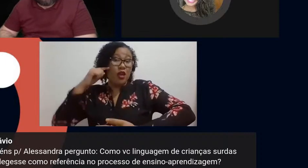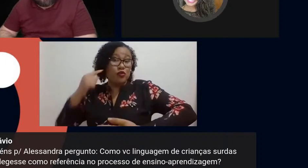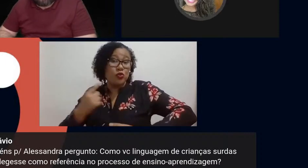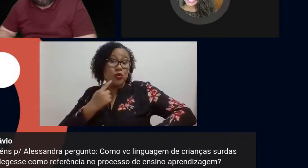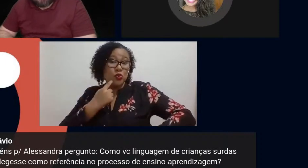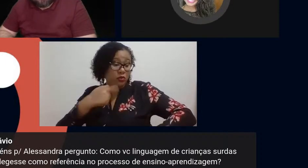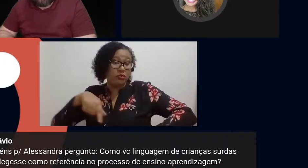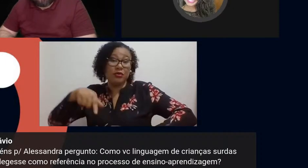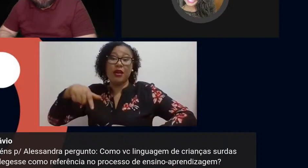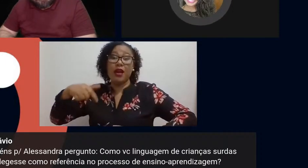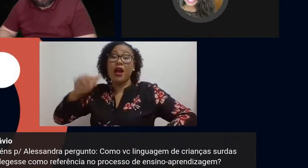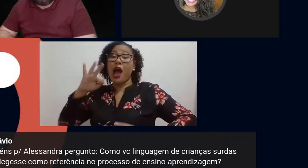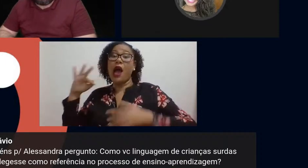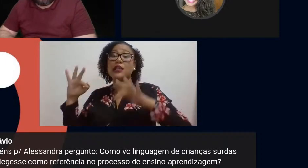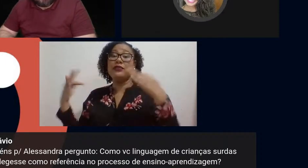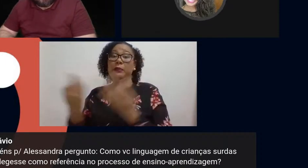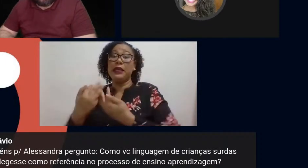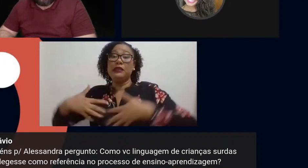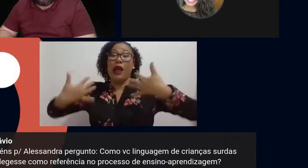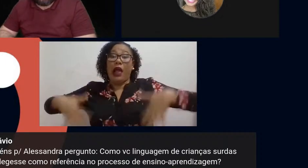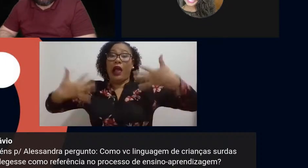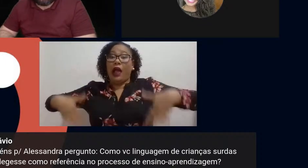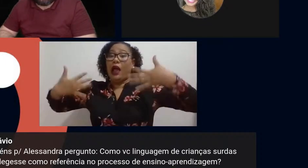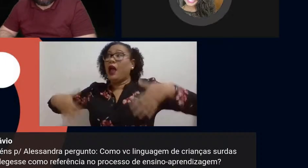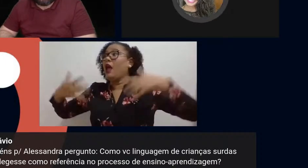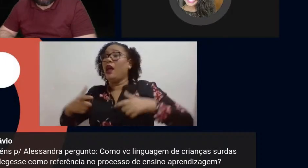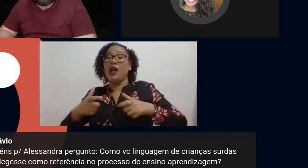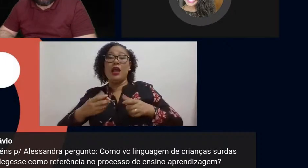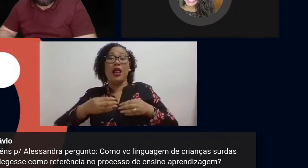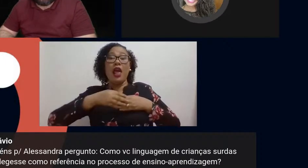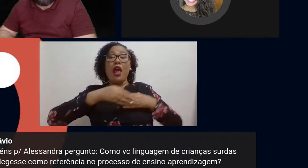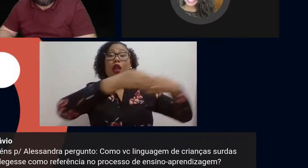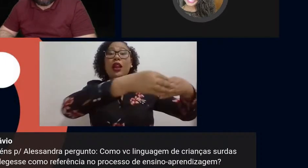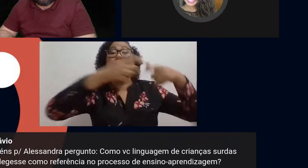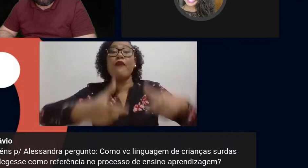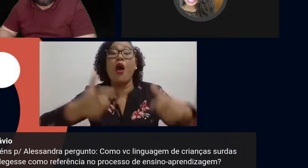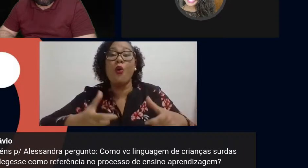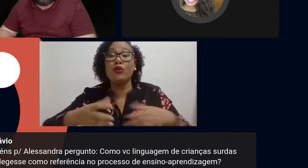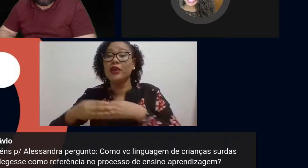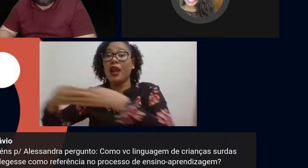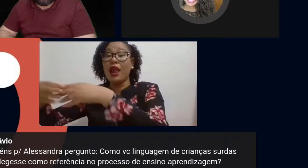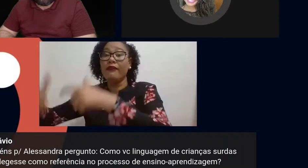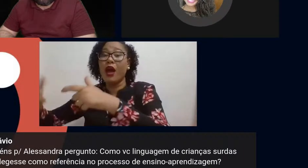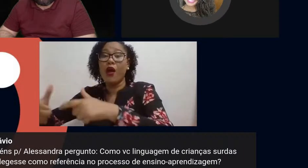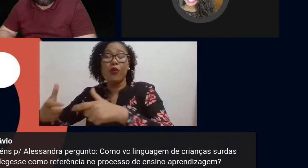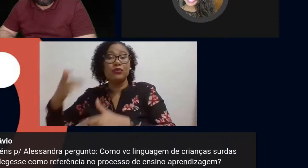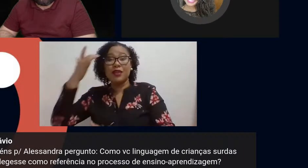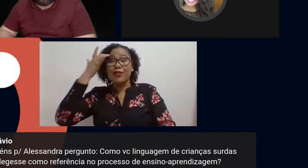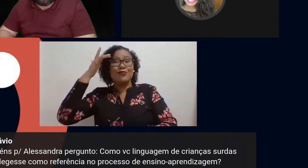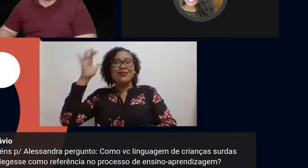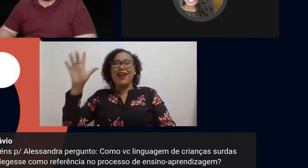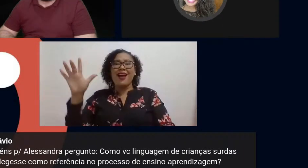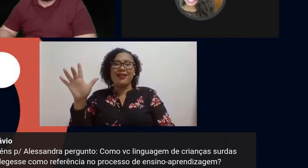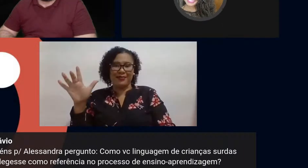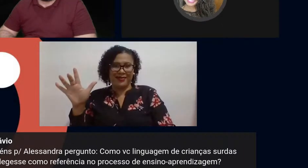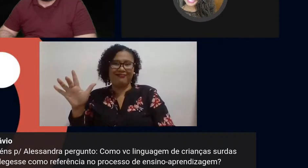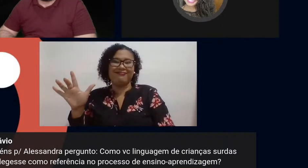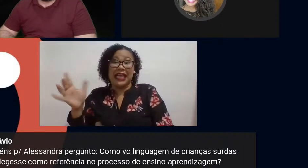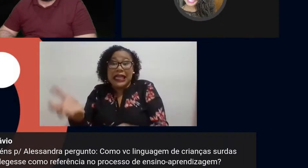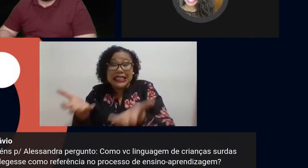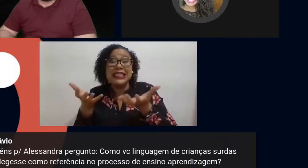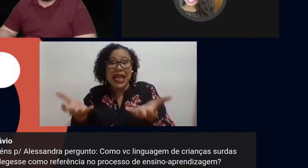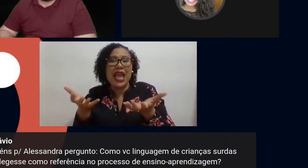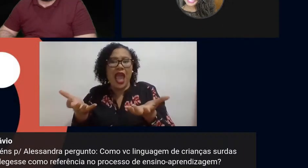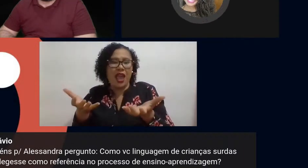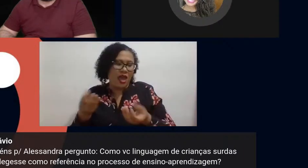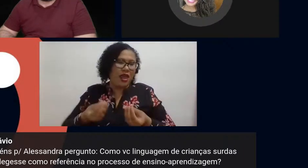Eh, alguns bebês eles nascem surdos e a família geralmente se desespera, né? Onde eu vou levar o meu filho? Onde eu vou